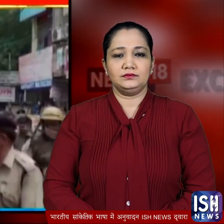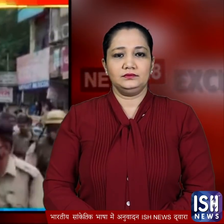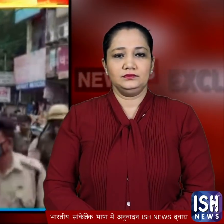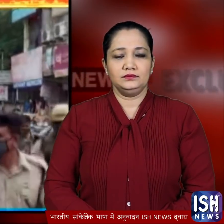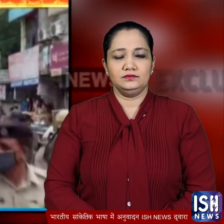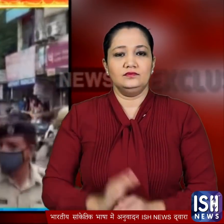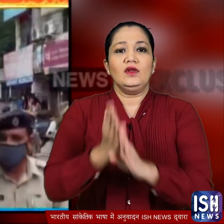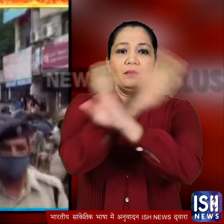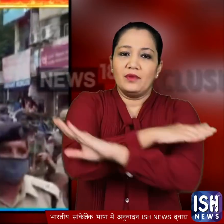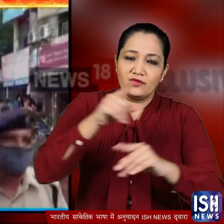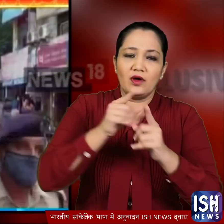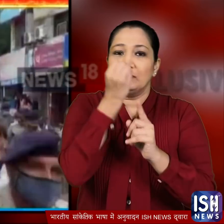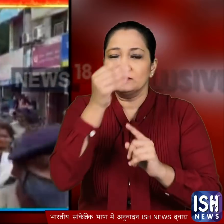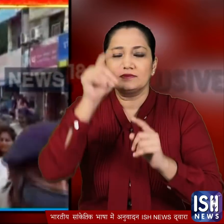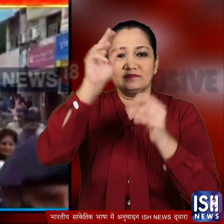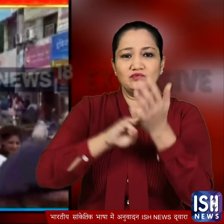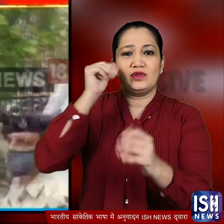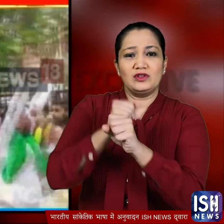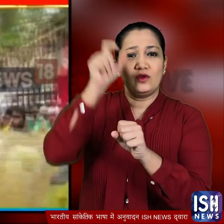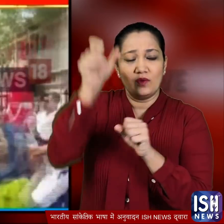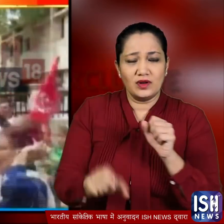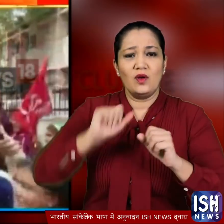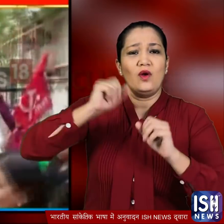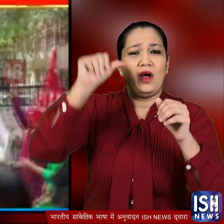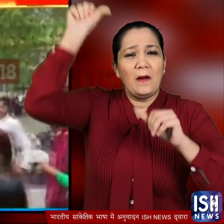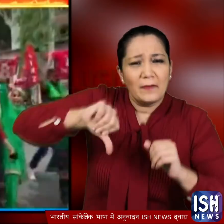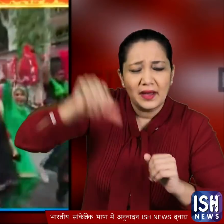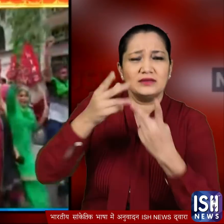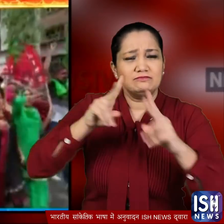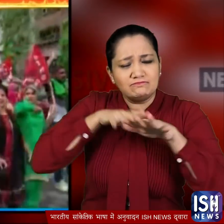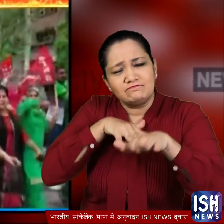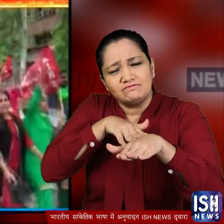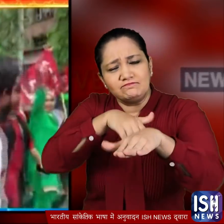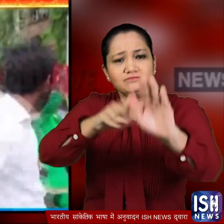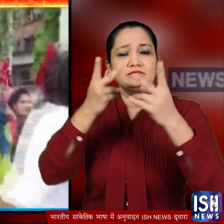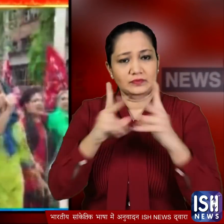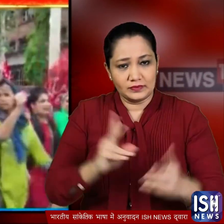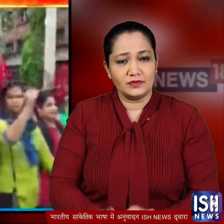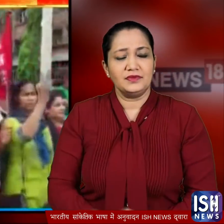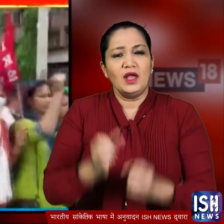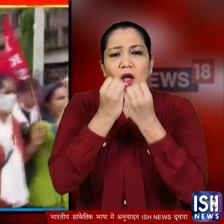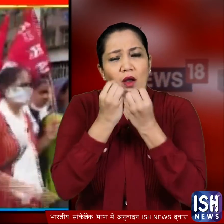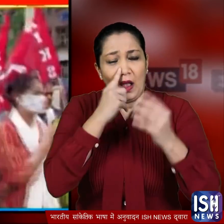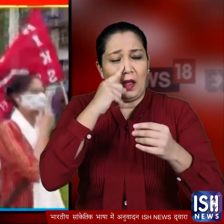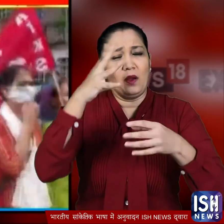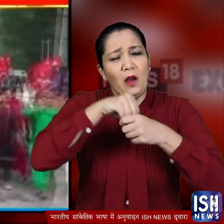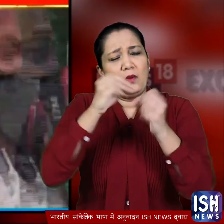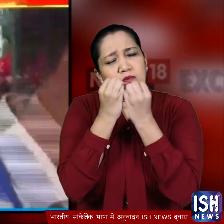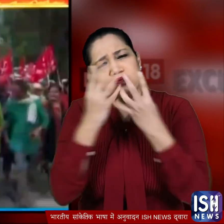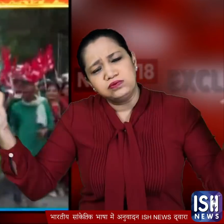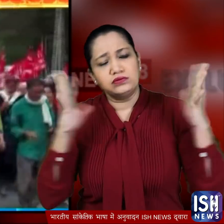इससे पहले उन लोगों ने बीजेपी नेता मनीष ग्रोवर के खिलाफ नारे लगाते हुए रैली निकाली। इन प्रदर्शनकारियों में बड़ी संख्या में महिलाएं भी शामिल